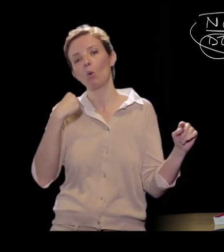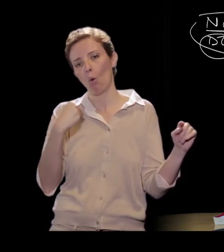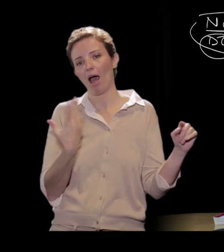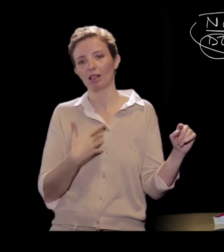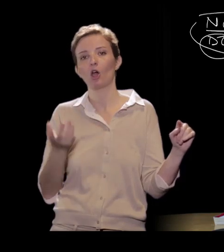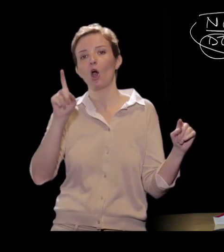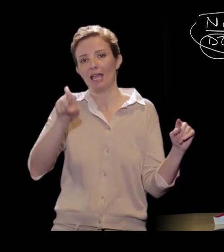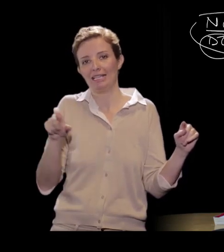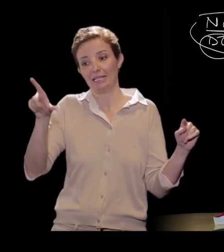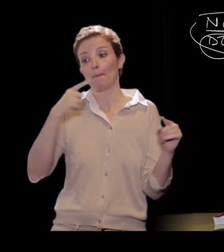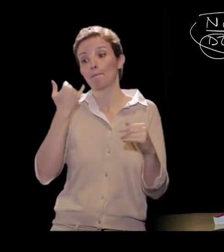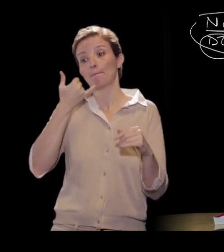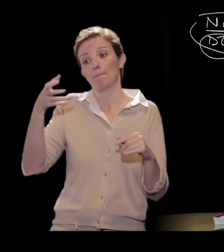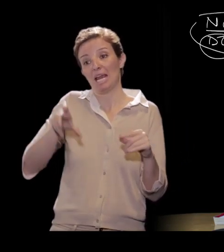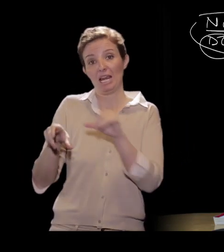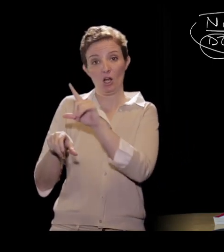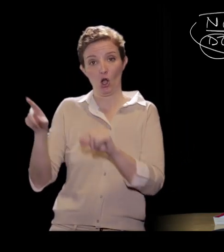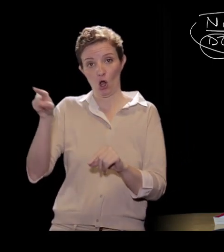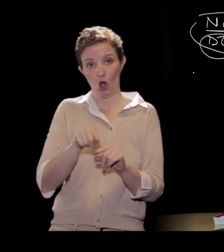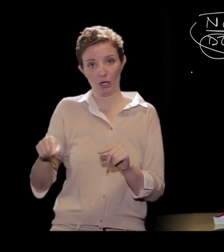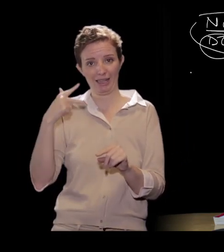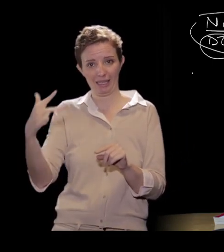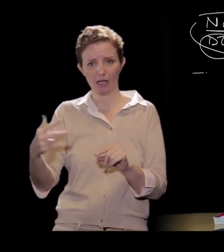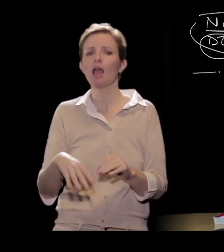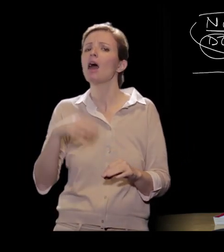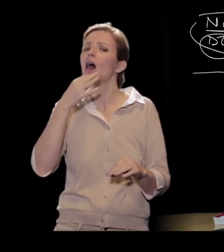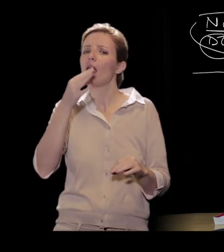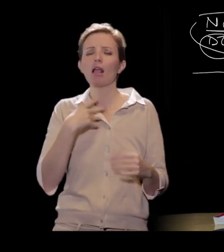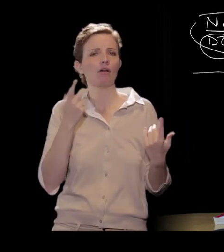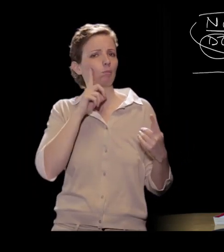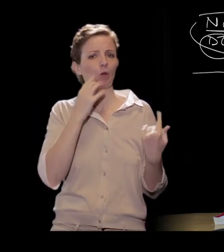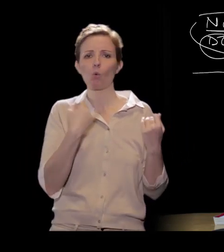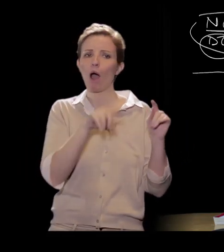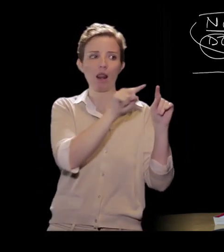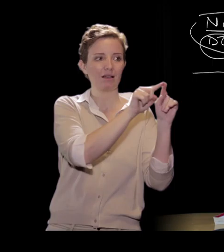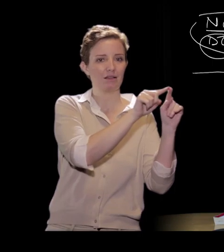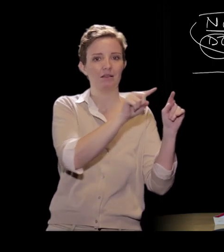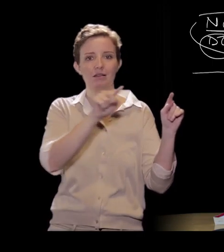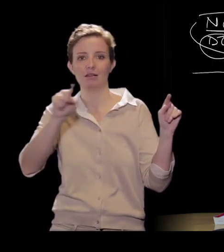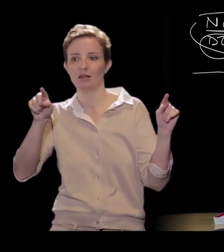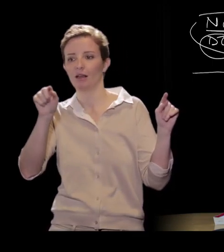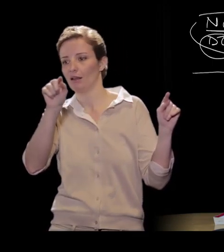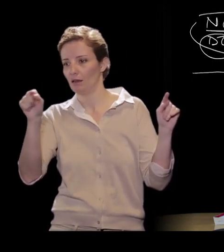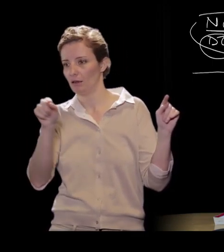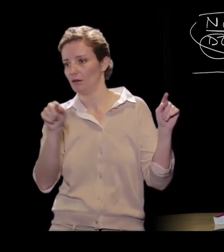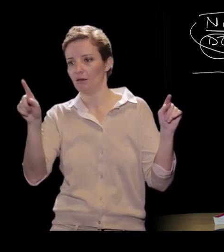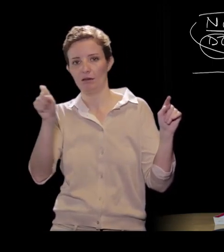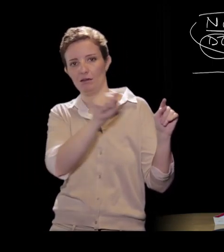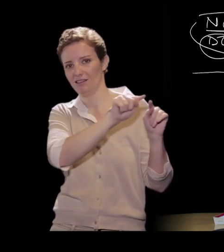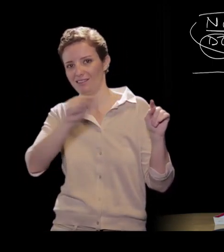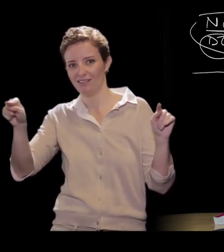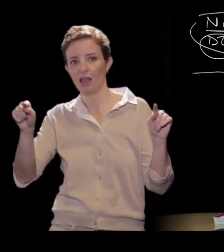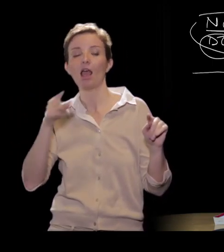minore di tre rappresentiamo esattamente come abbiamo fatto prima nello stesso schema retta orientata ai due valori saranno